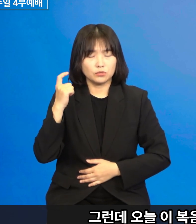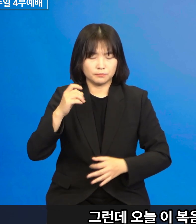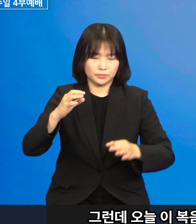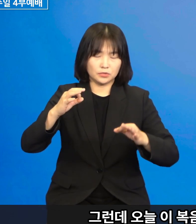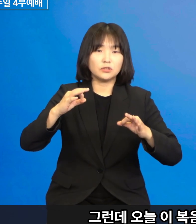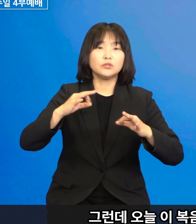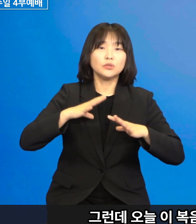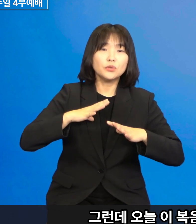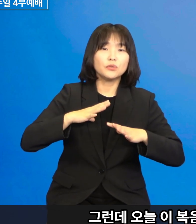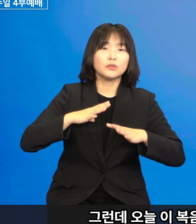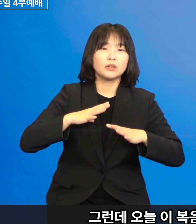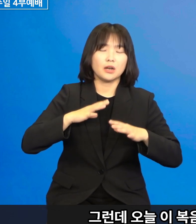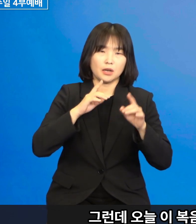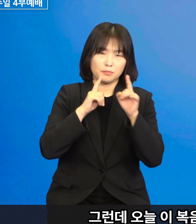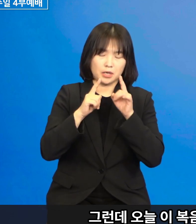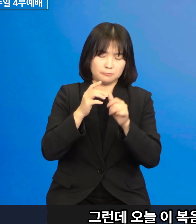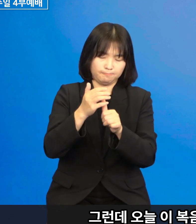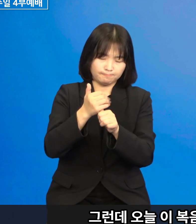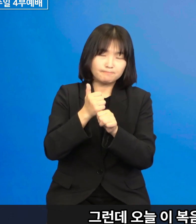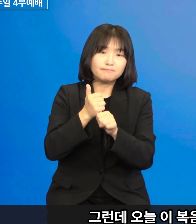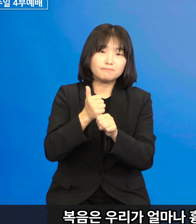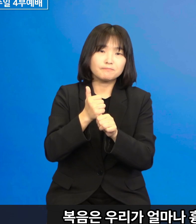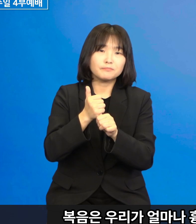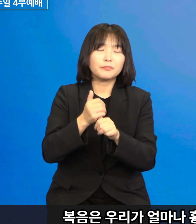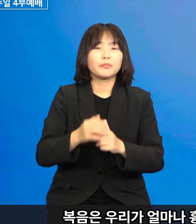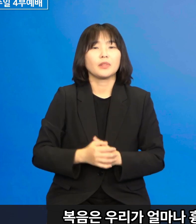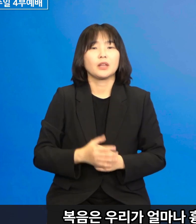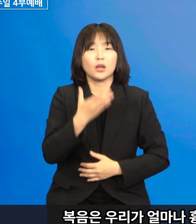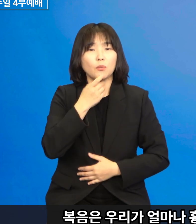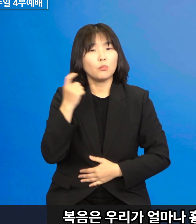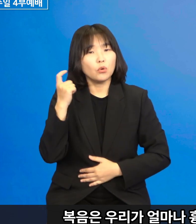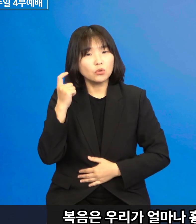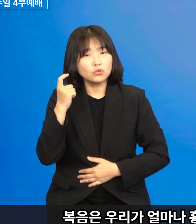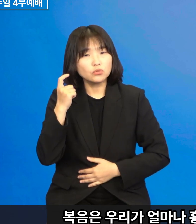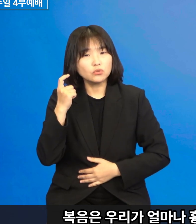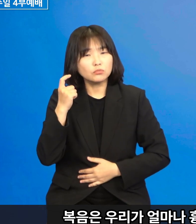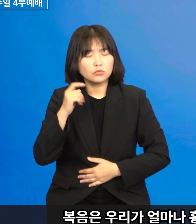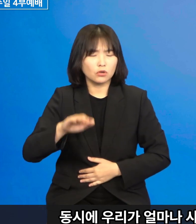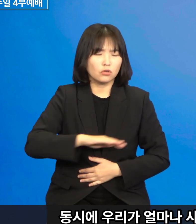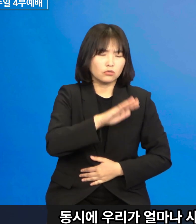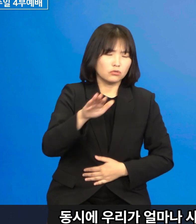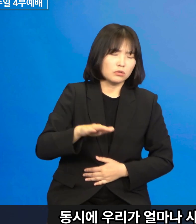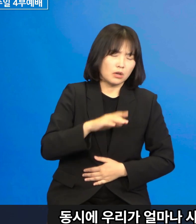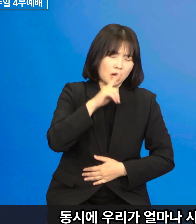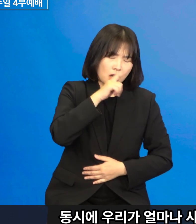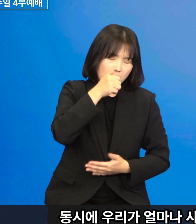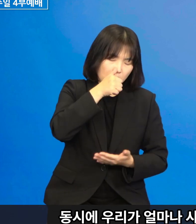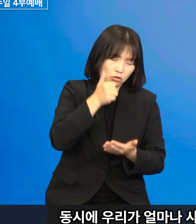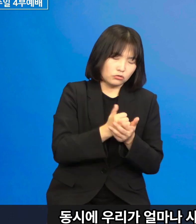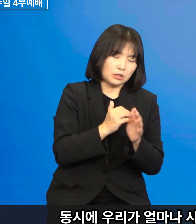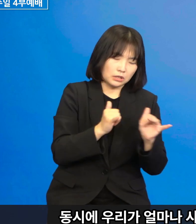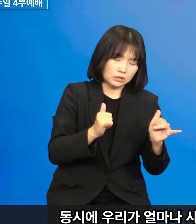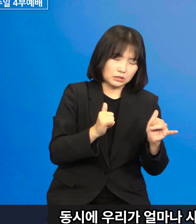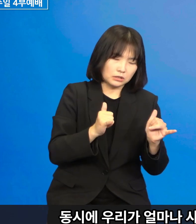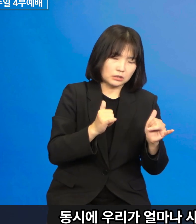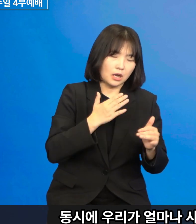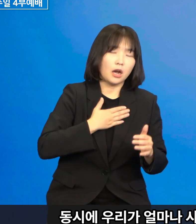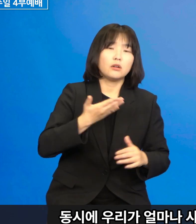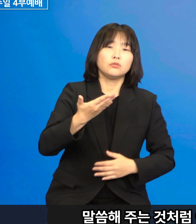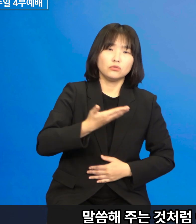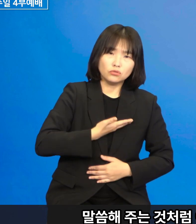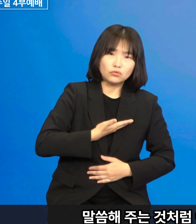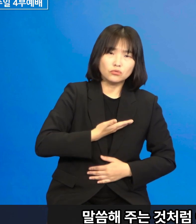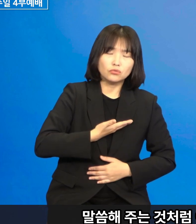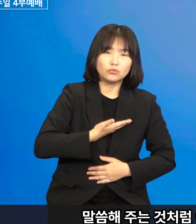놀라운 말씀을 붙잡고, 복음은 우리가 얼마나 흉악한 죄인인지를 알려주면서 동시에 우리가 얼마나 사랑받고 용납받는